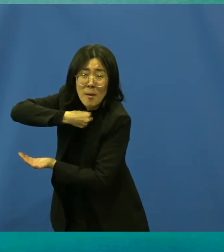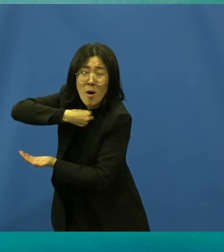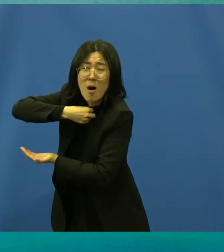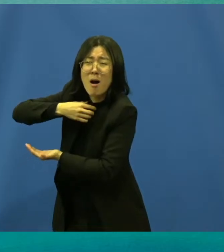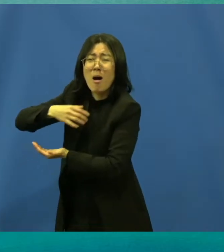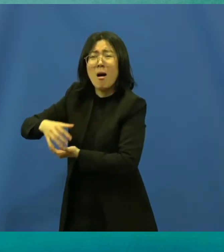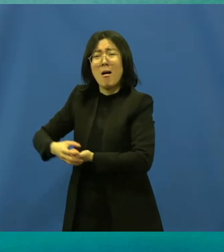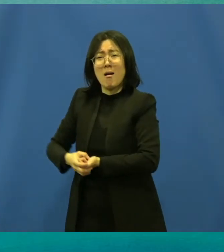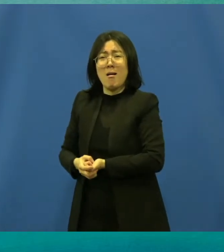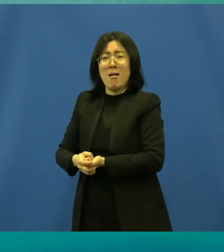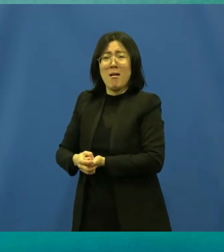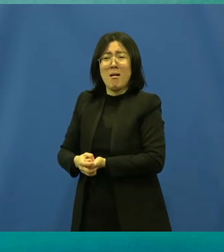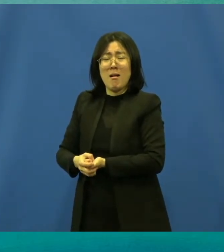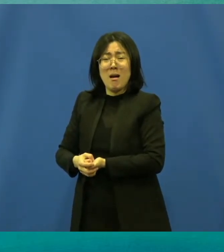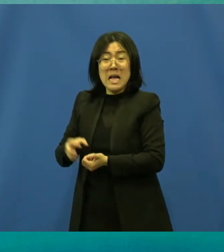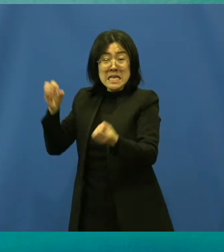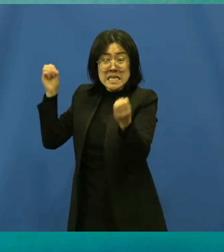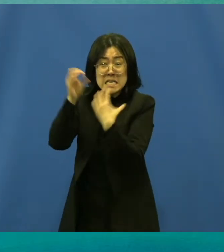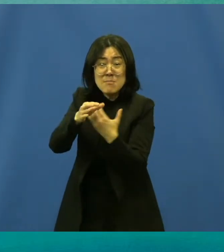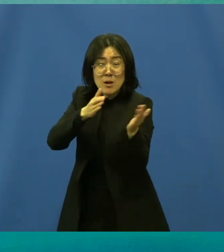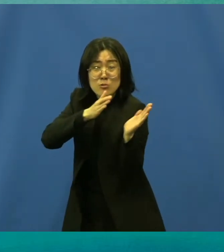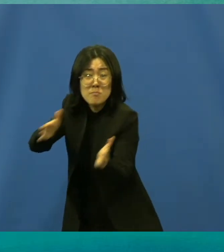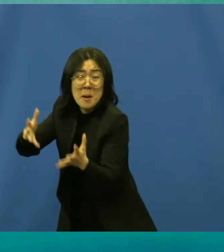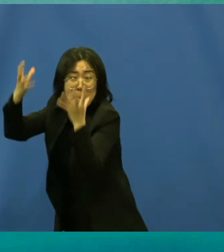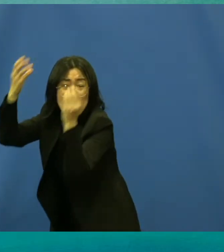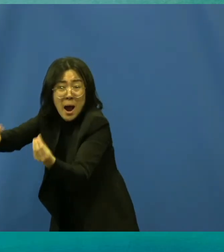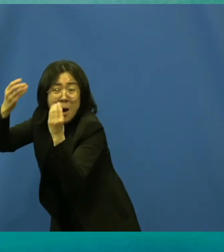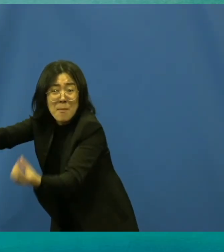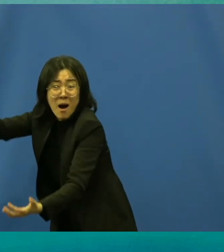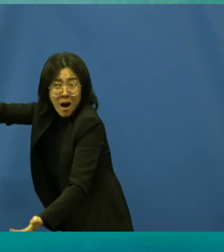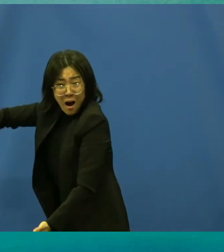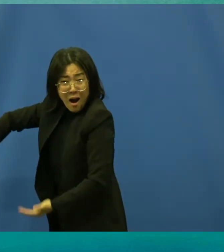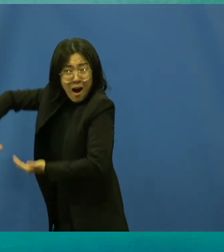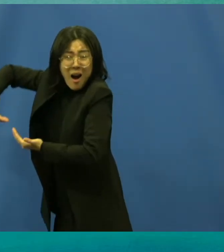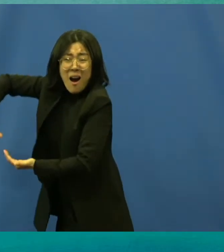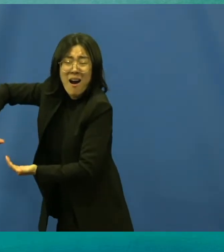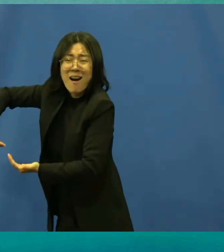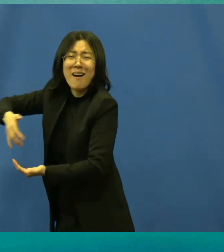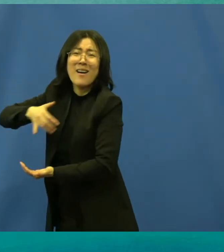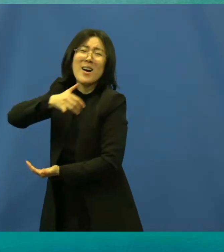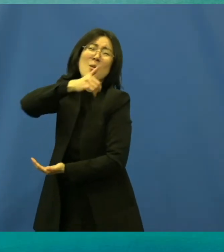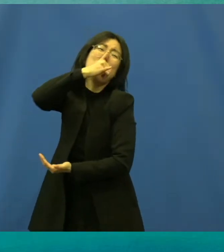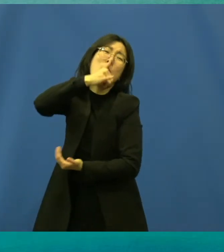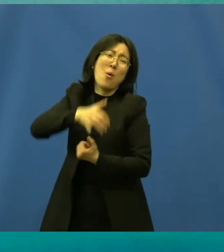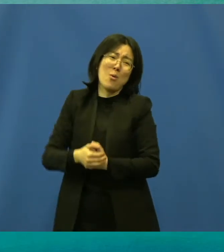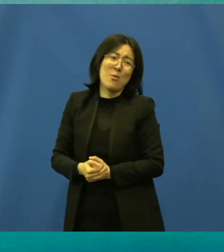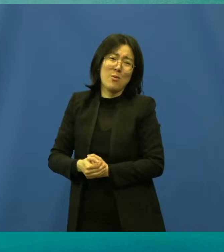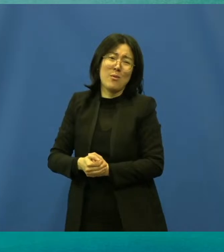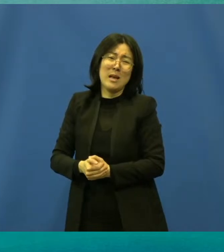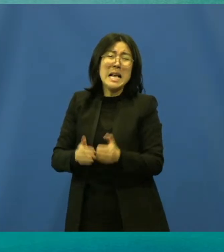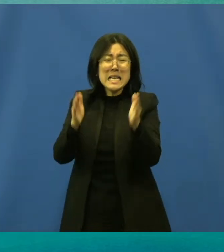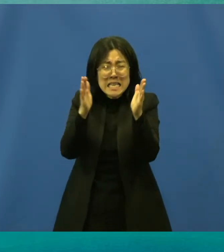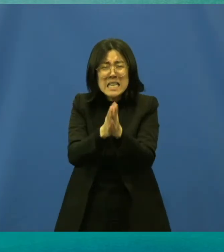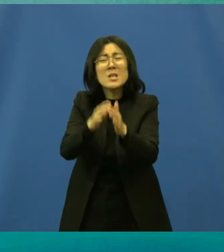응답하기를 기다리고 계십니다. 자, 4절에 보니까 내가 말하기를 내가 주의 목전에서